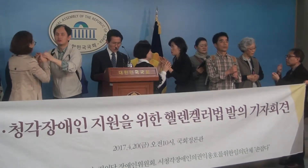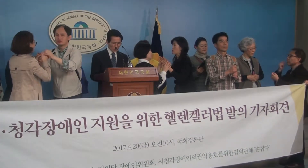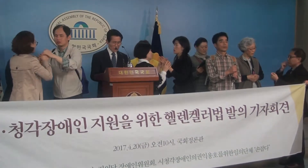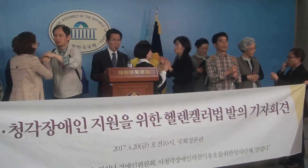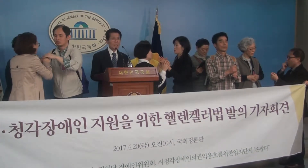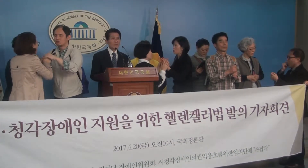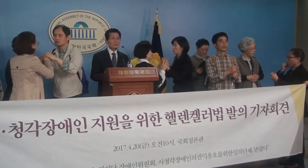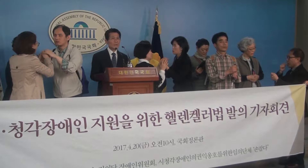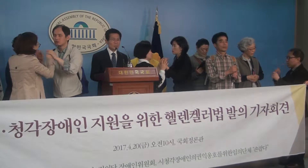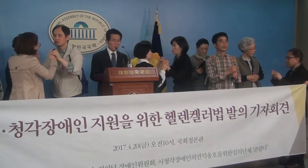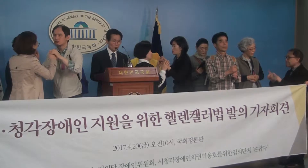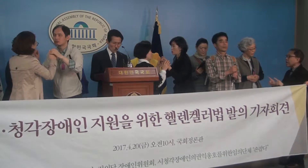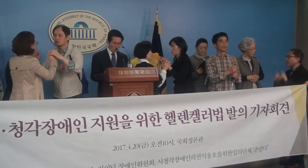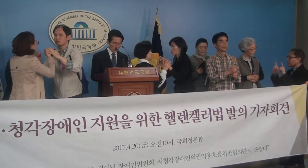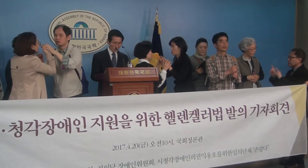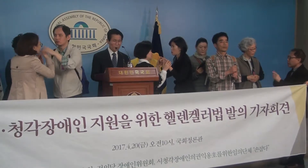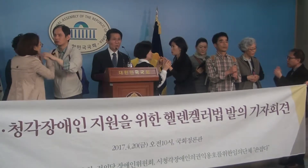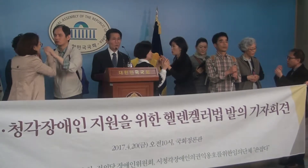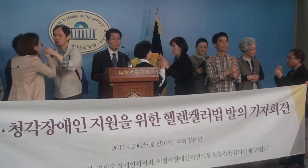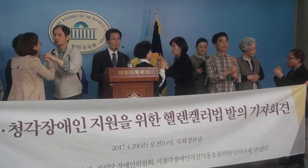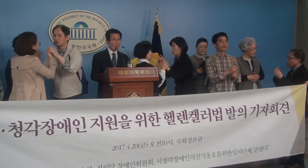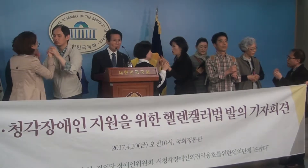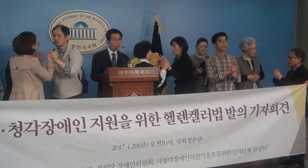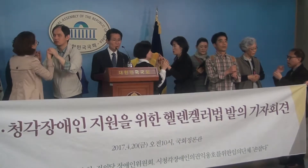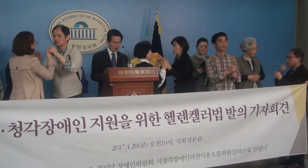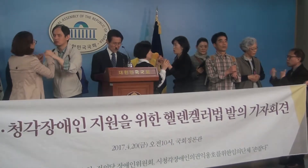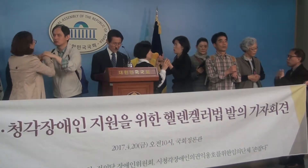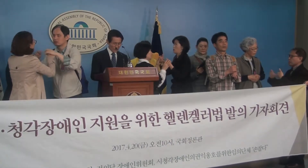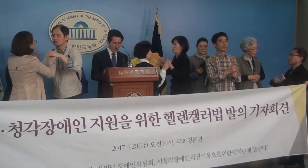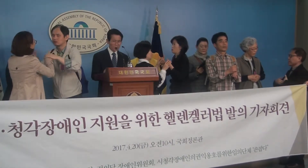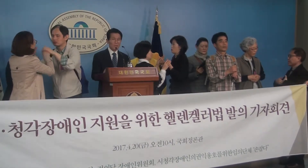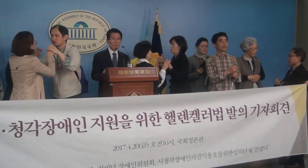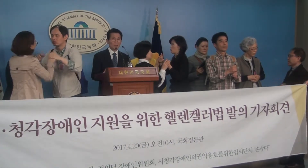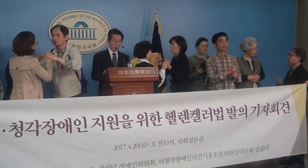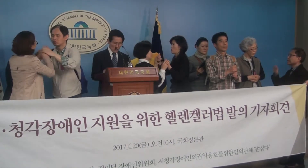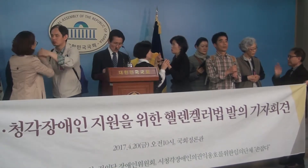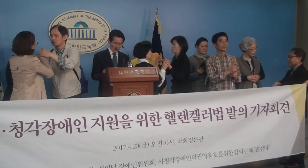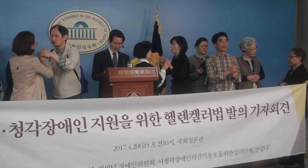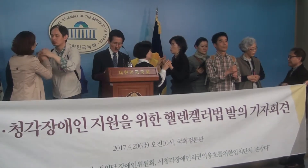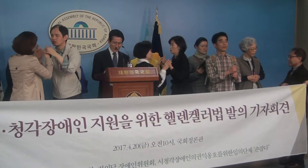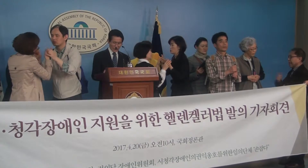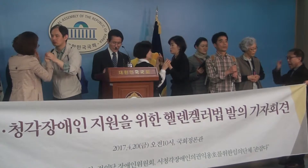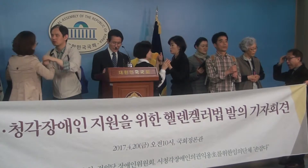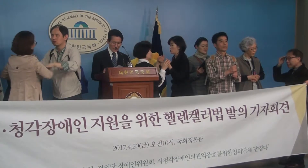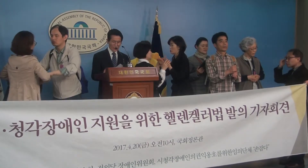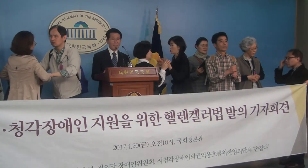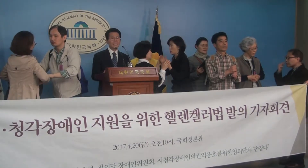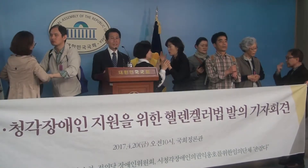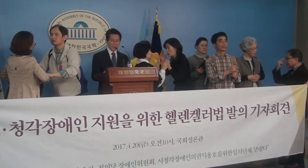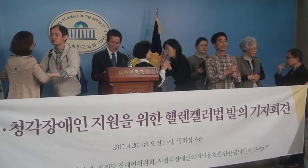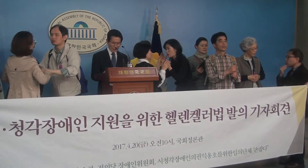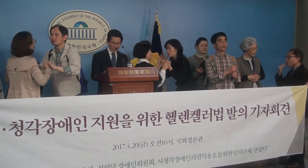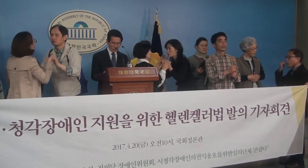떨어지고 일상생활에서도 도움의 필요 정도가 매우 높습니다. 하지만 우리나라에서는